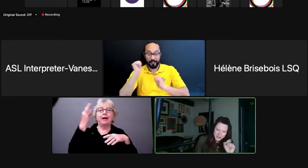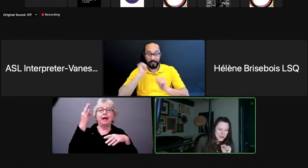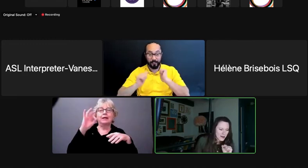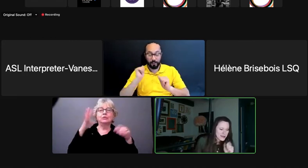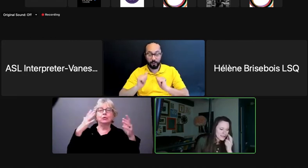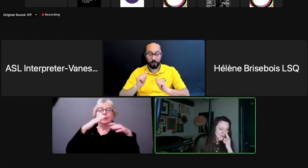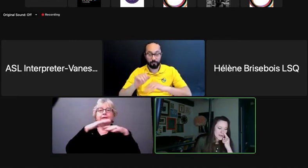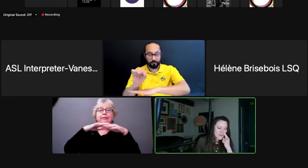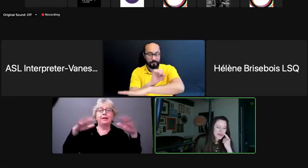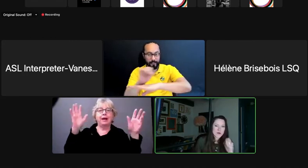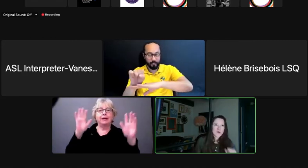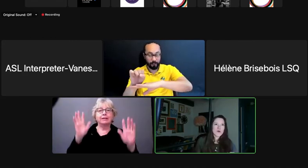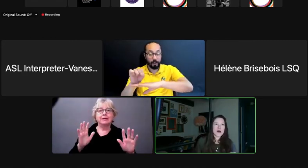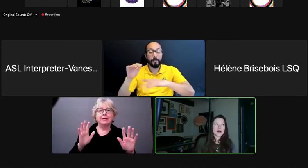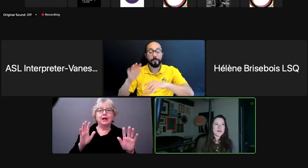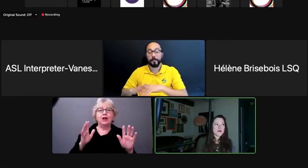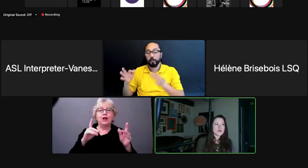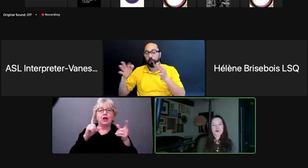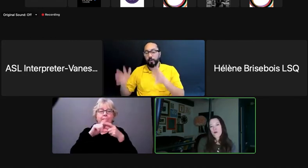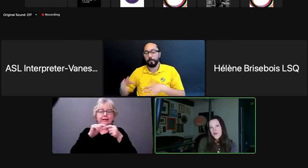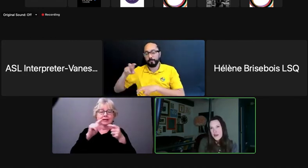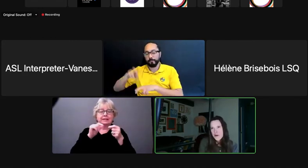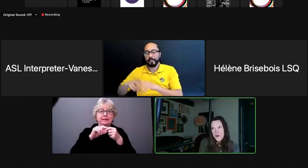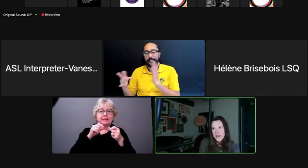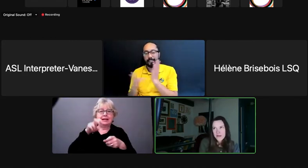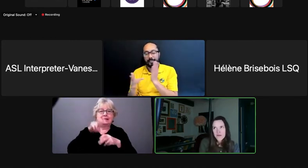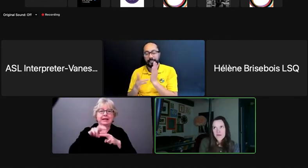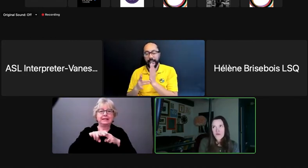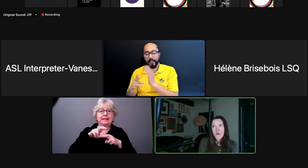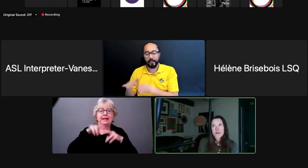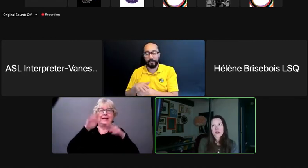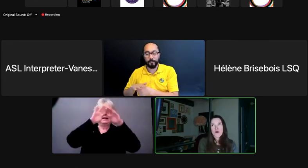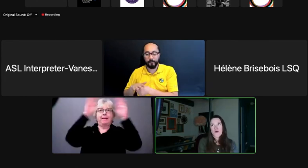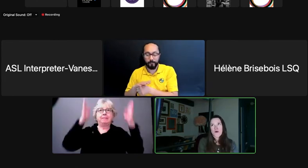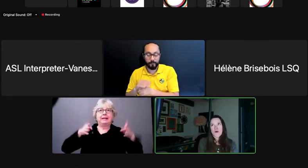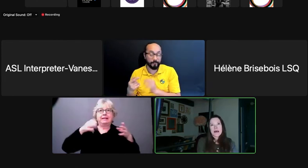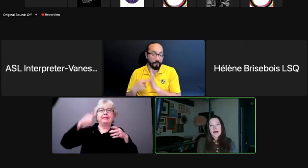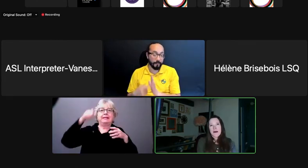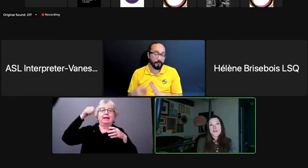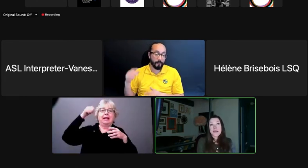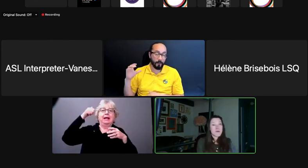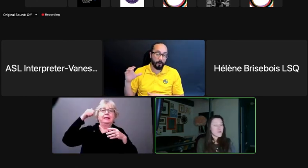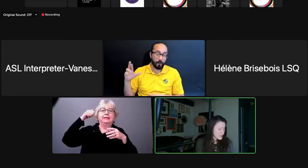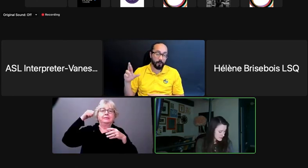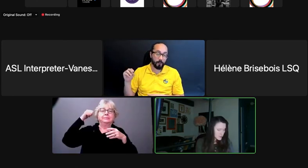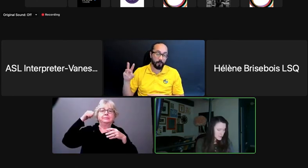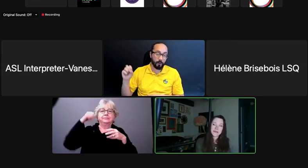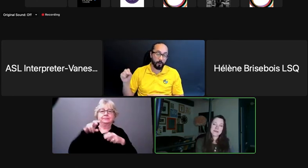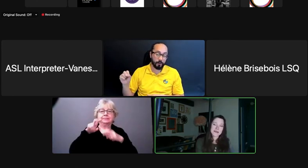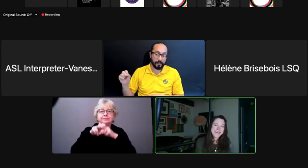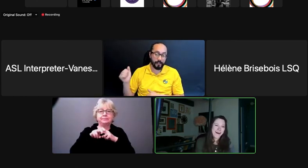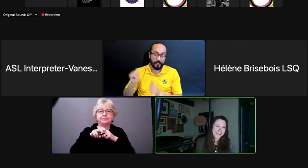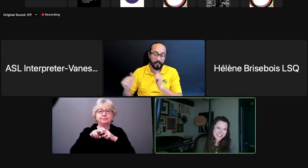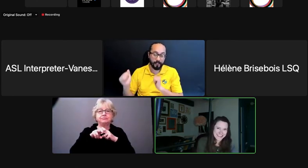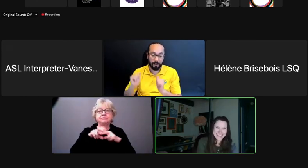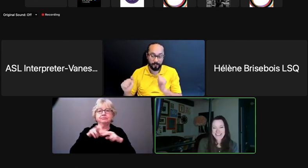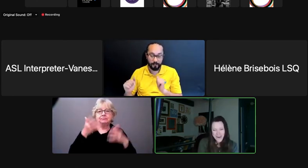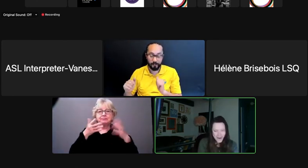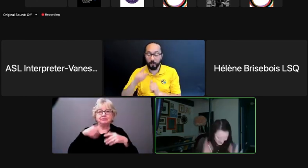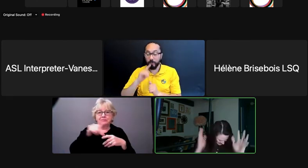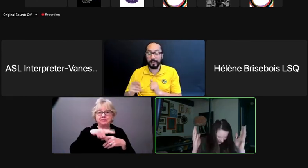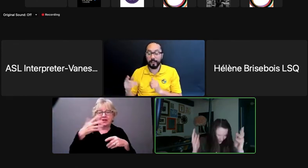le descripteur est assis dans une cabine à l'arrière peut-être que certains d'entre vous